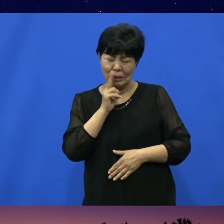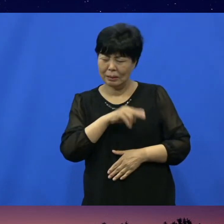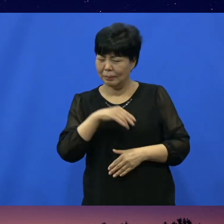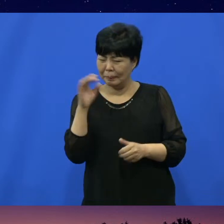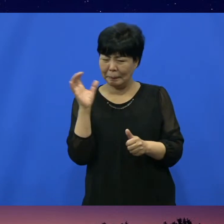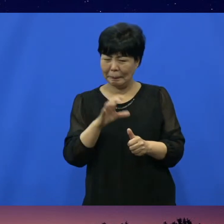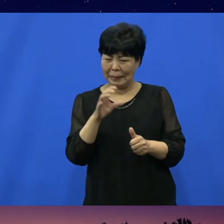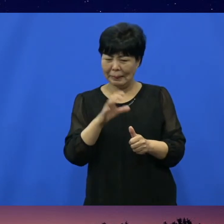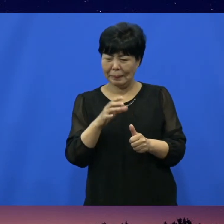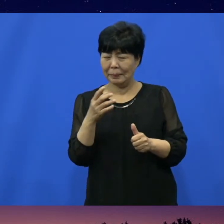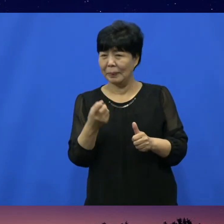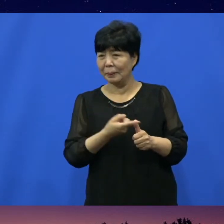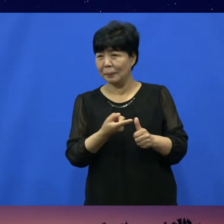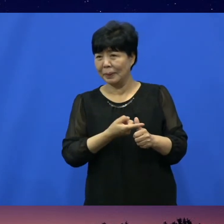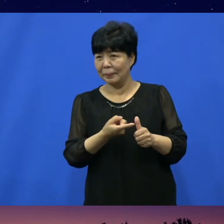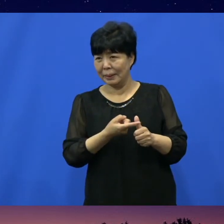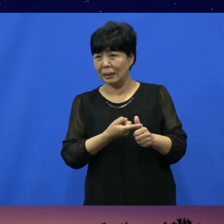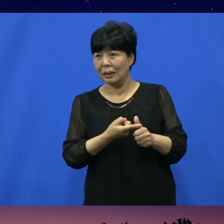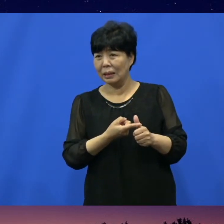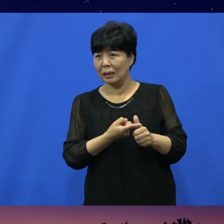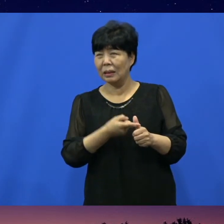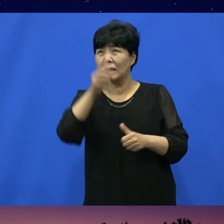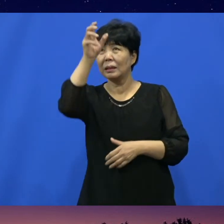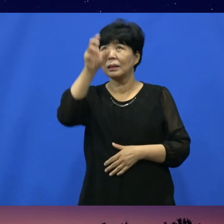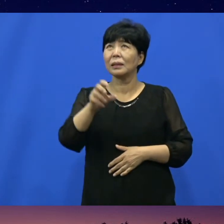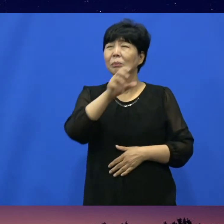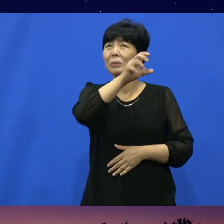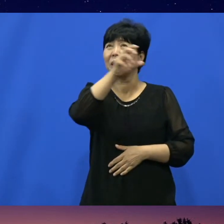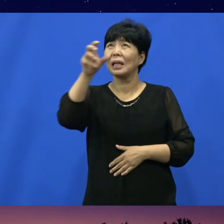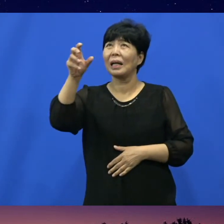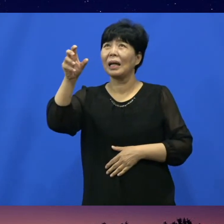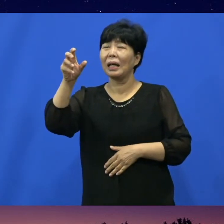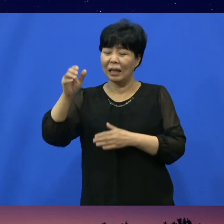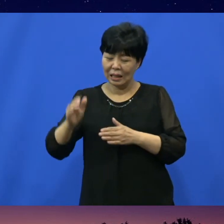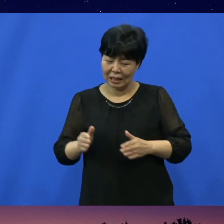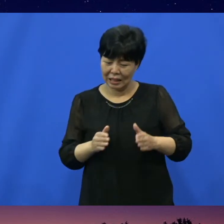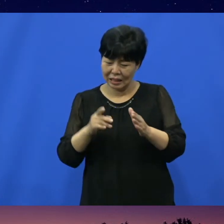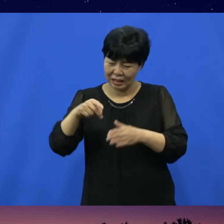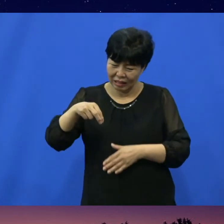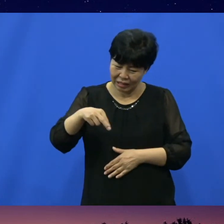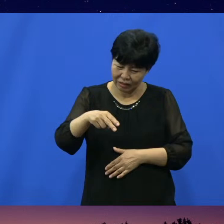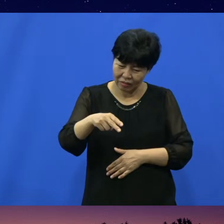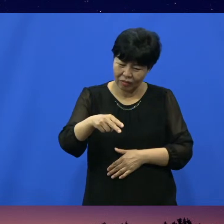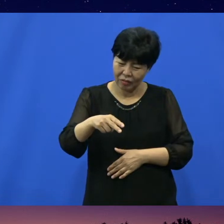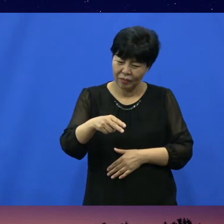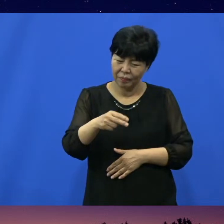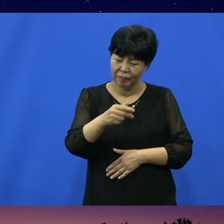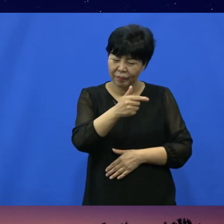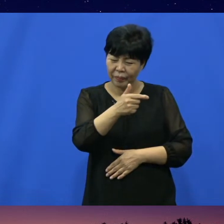학대를 받고 십자가의 길까지 그 가는 그 과정에 여러분 쉬운 일이겠어요, 여러분?